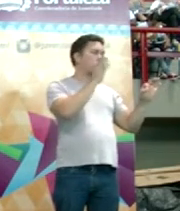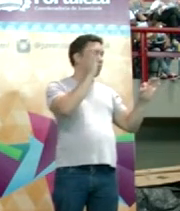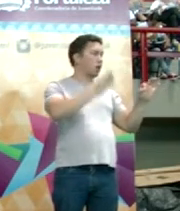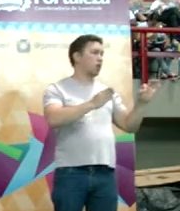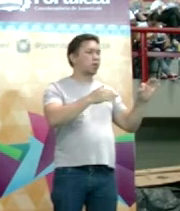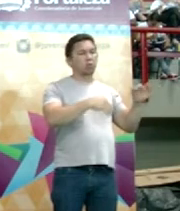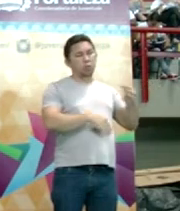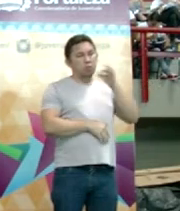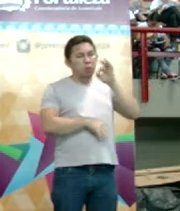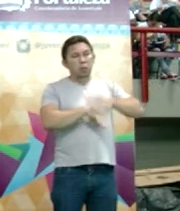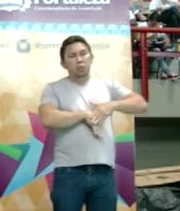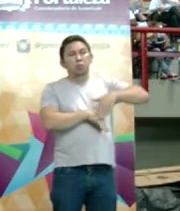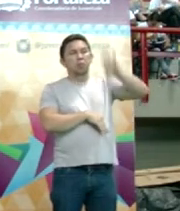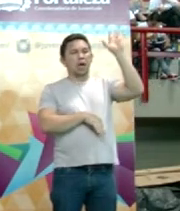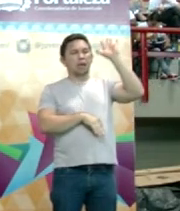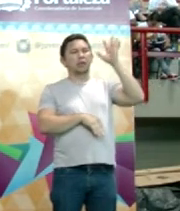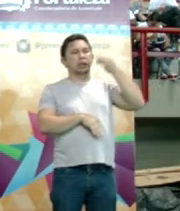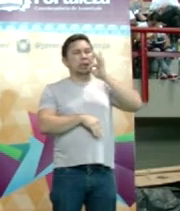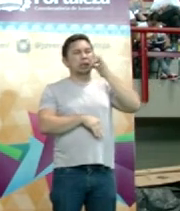bebam ainda mais café,